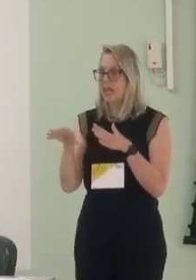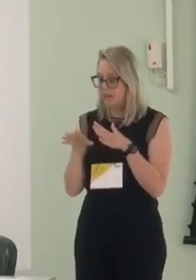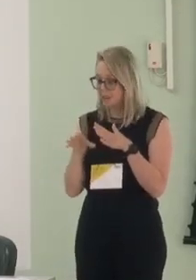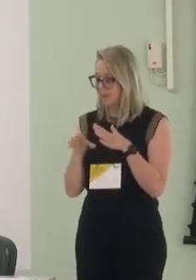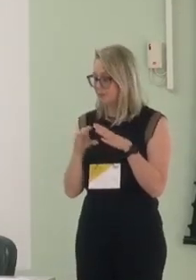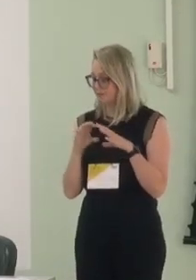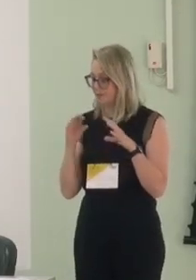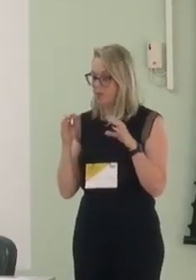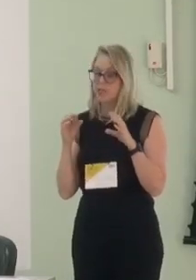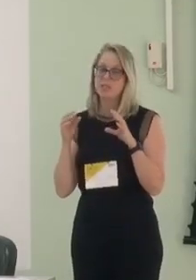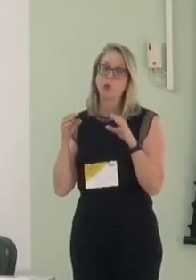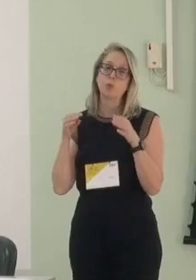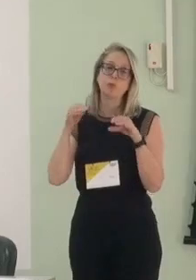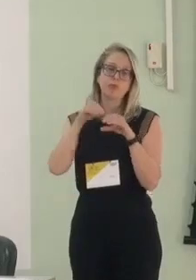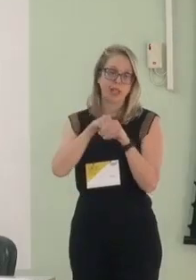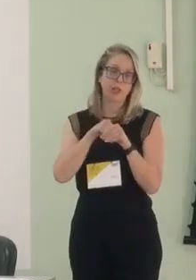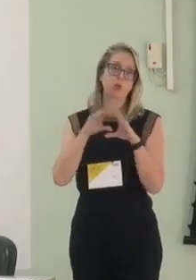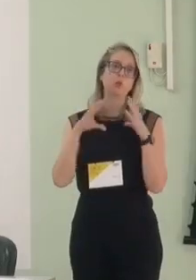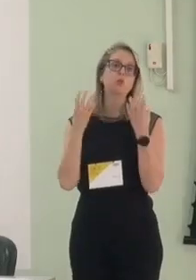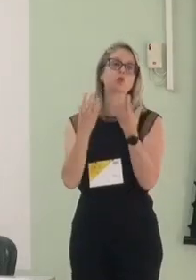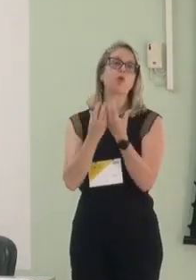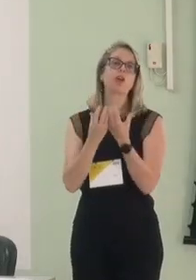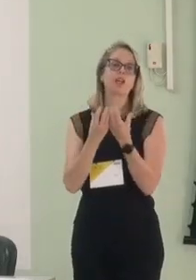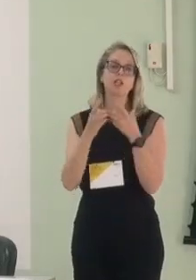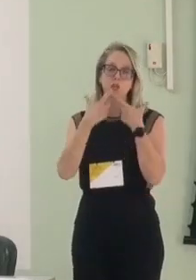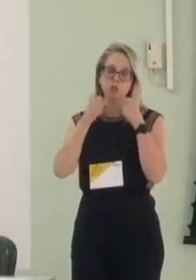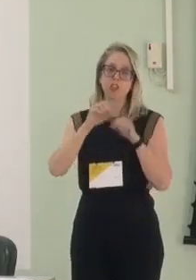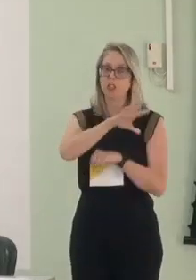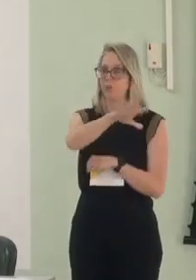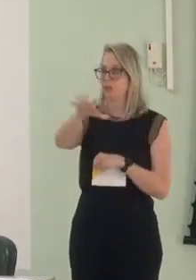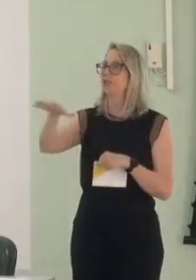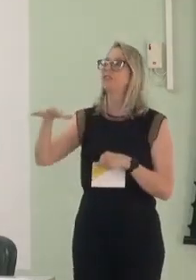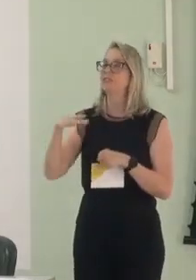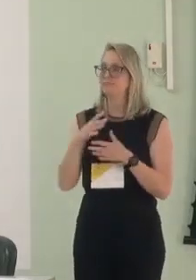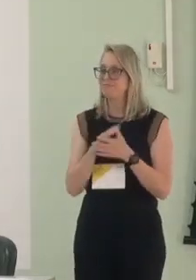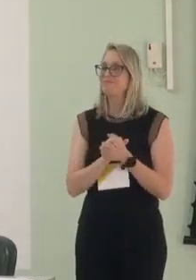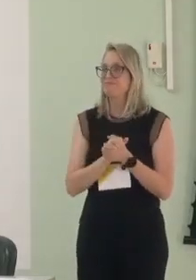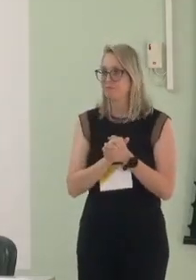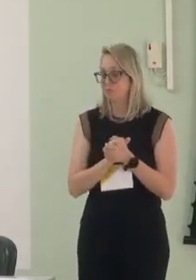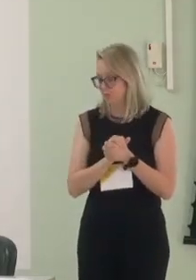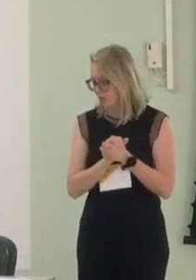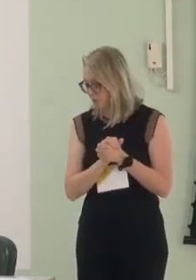são incluídas nos eventos e nas disciplinas de linguística geral.